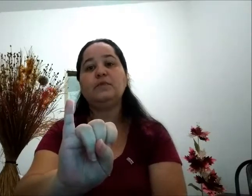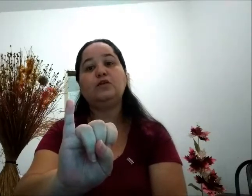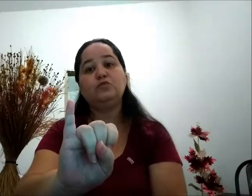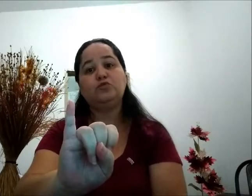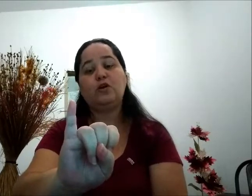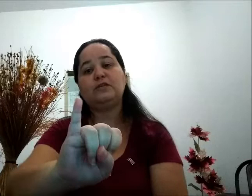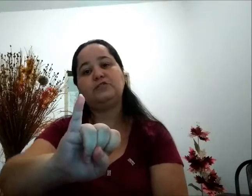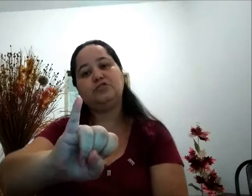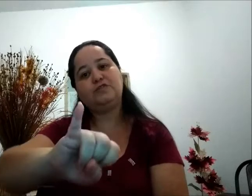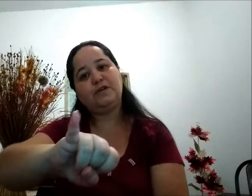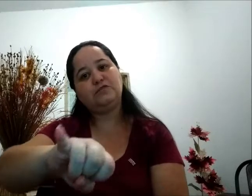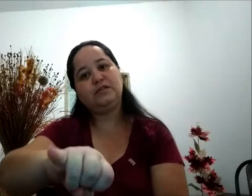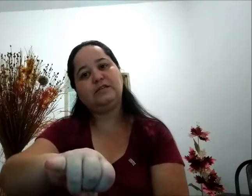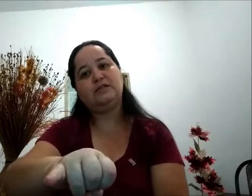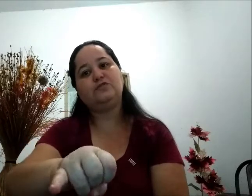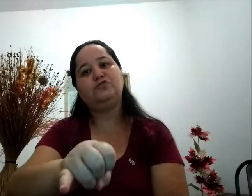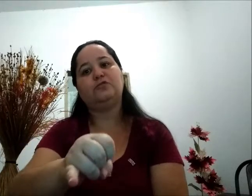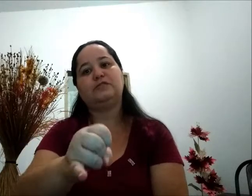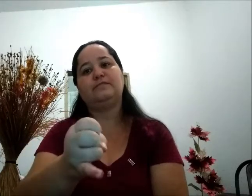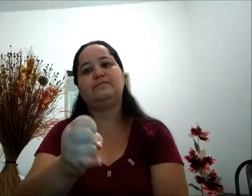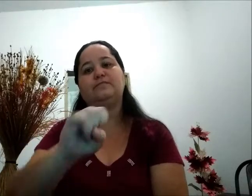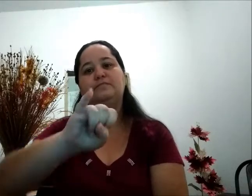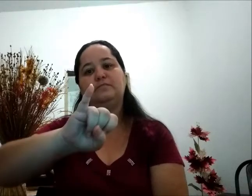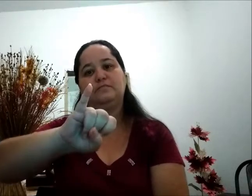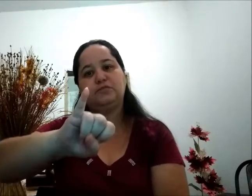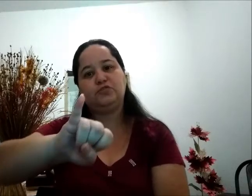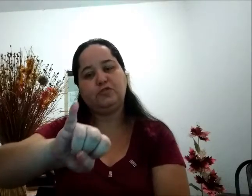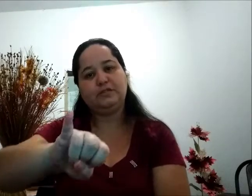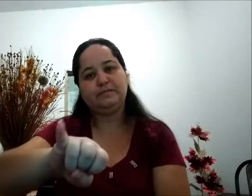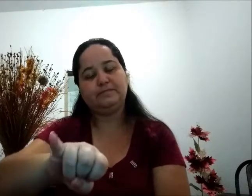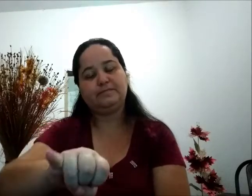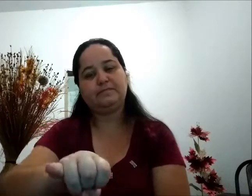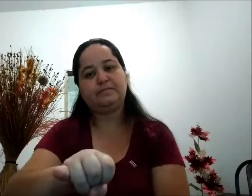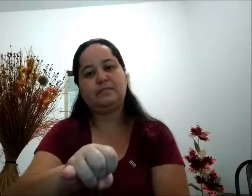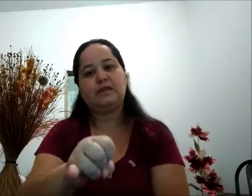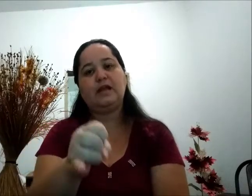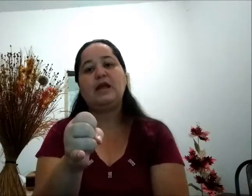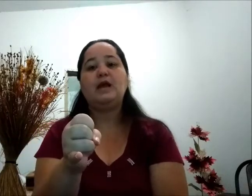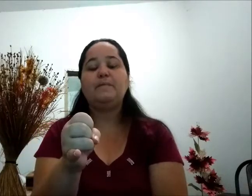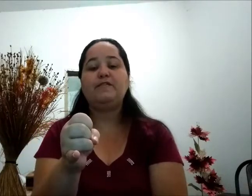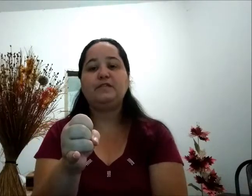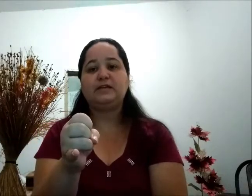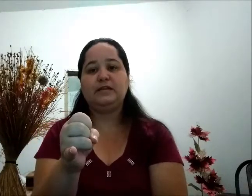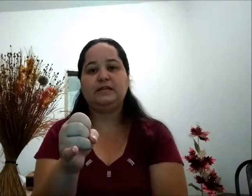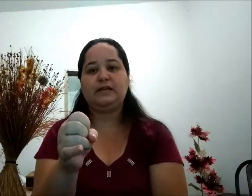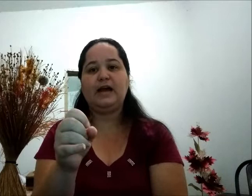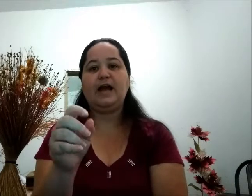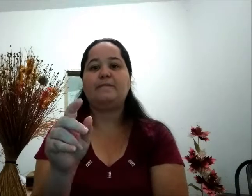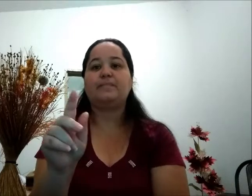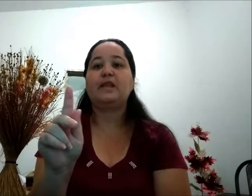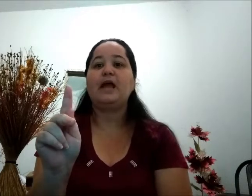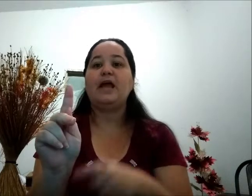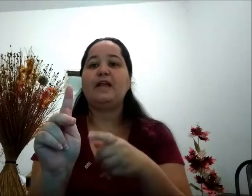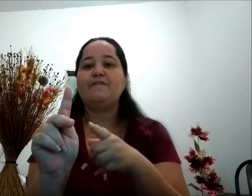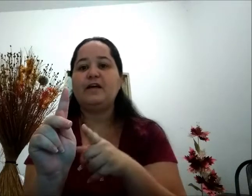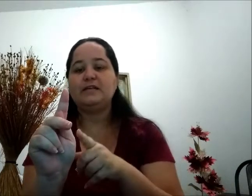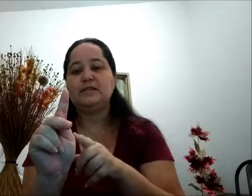O J, a gente faz o desenho do J. J. Para fazer a letra K, ela vai receber